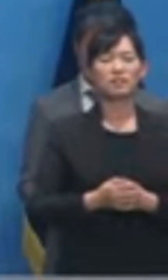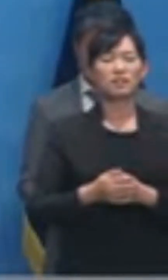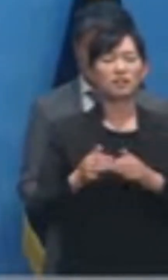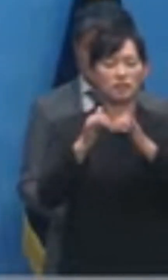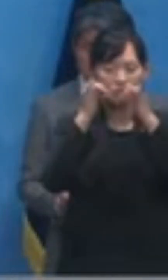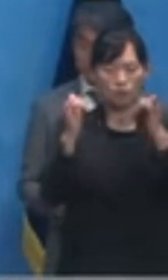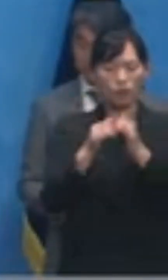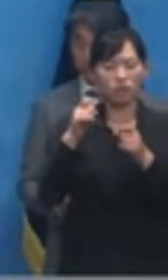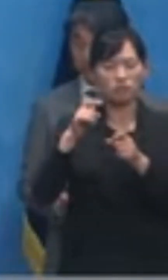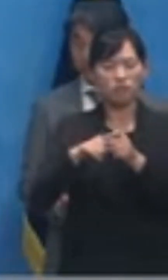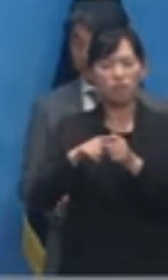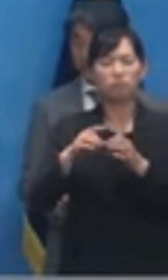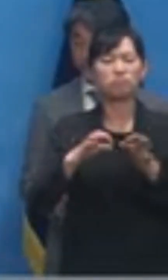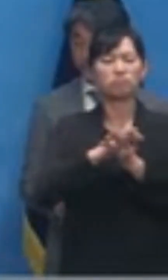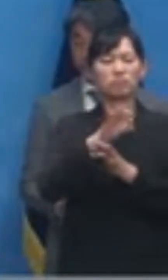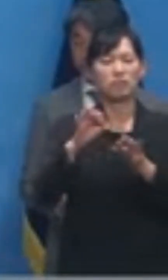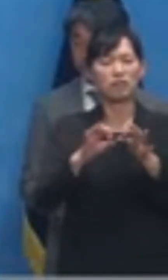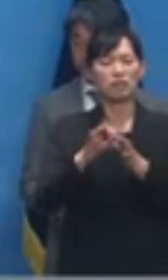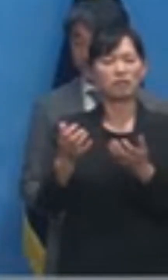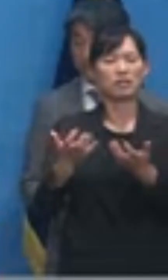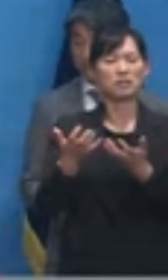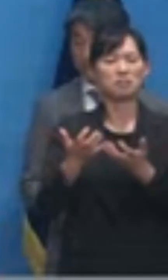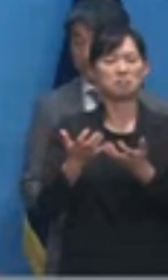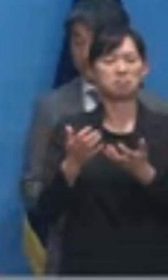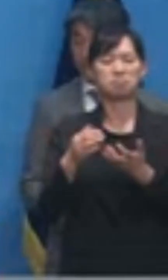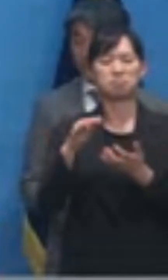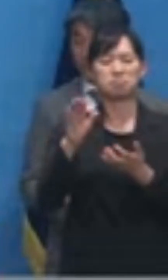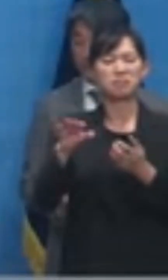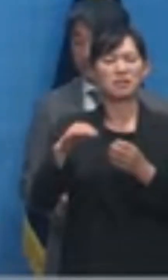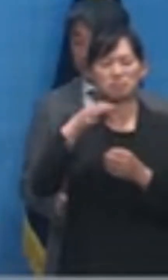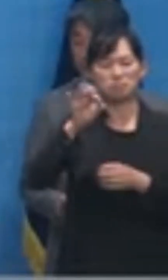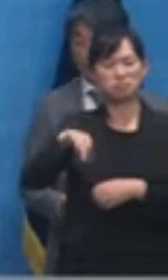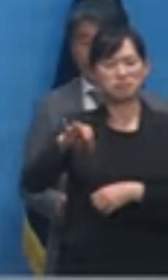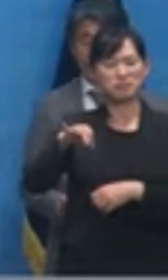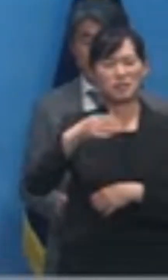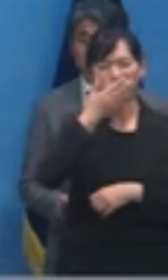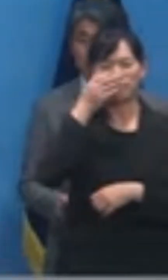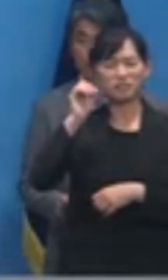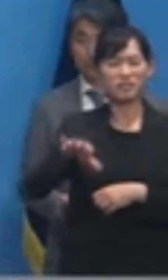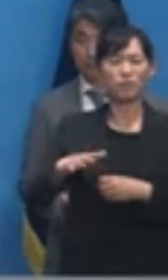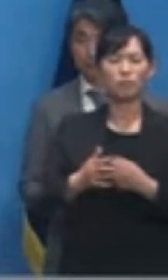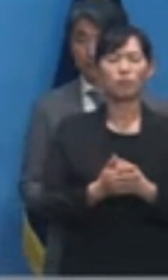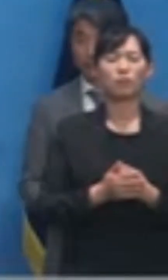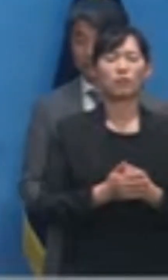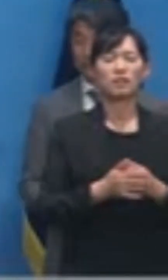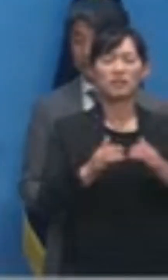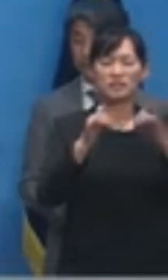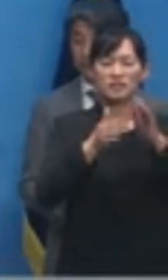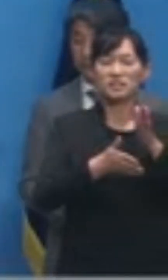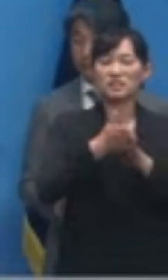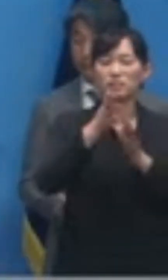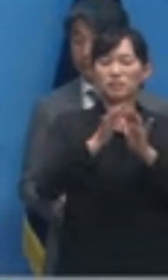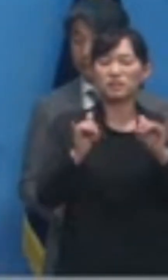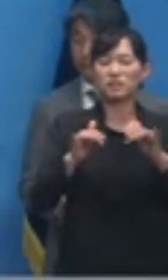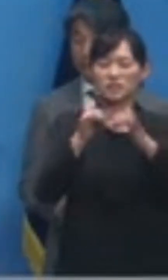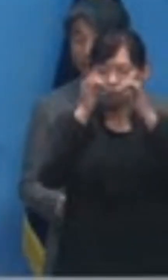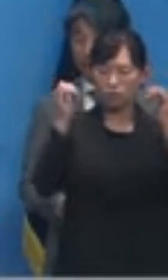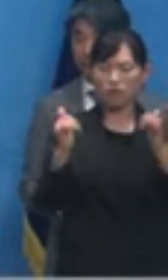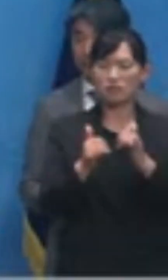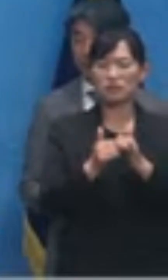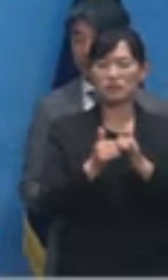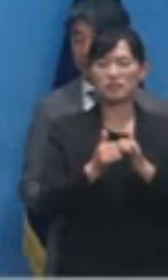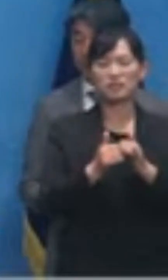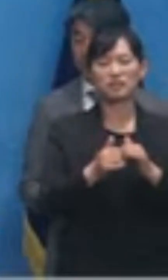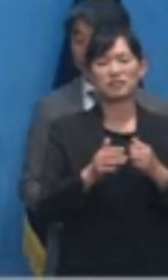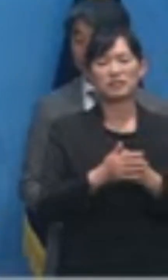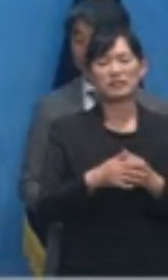사회적 경제의 업적과 성과를 폄훼하고 사회적 경제 주체와 시민사회를 부도덕한 세금